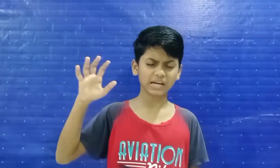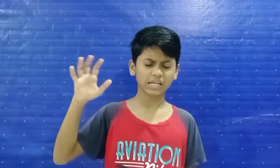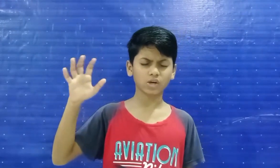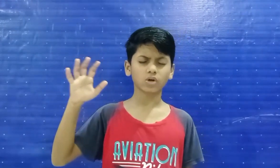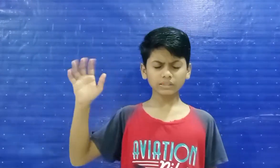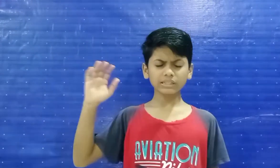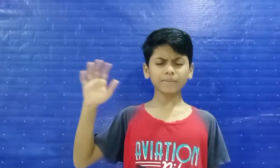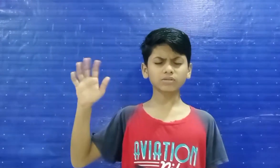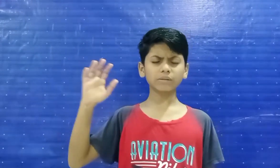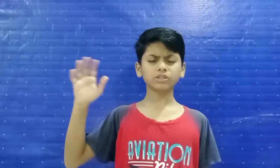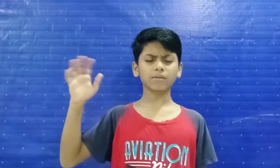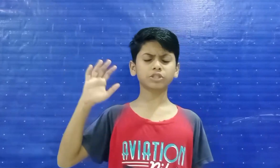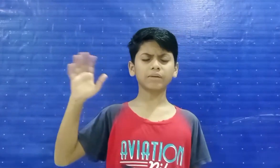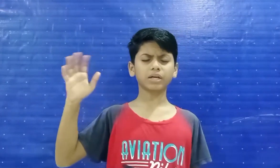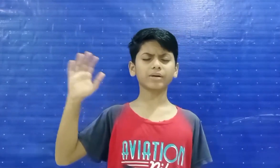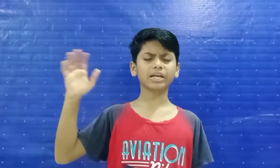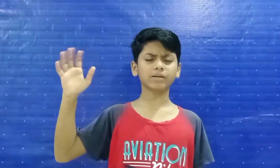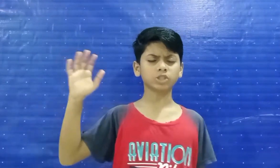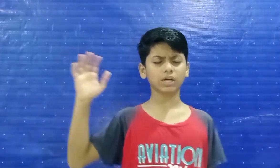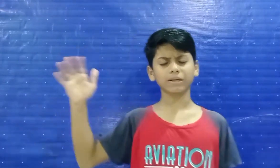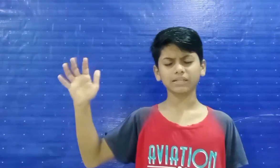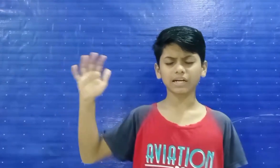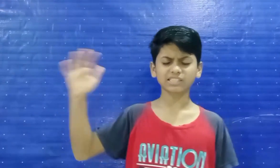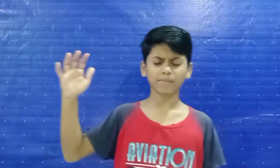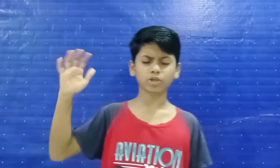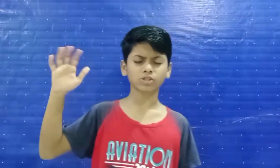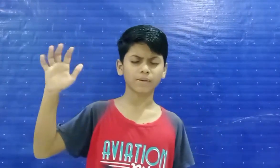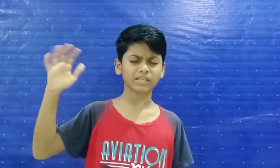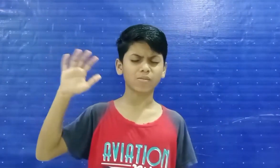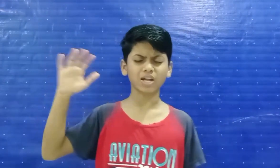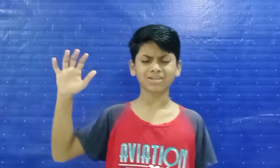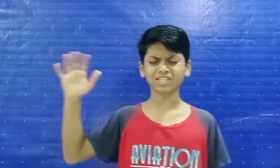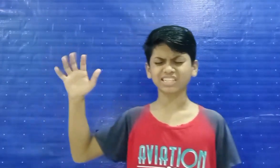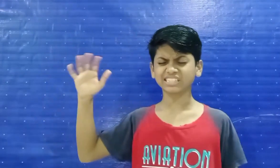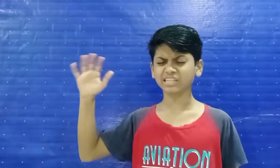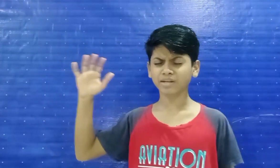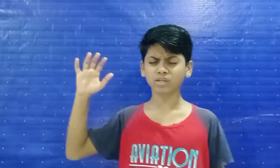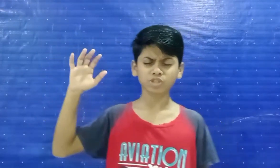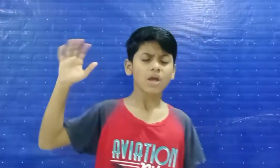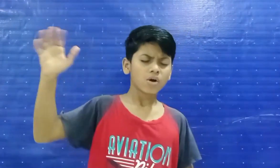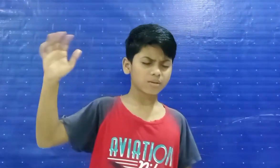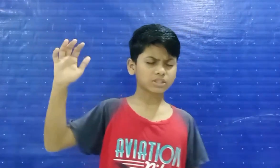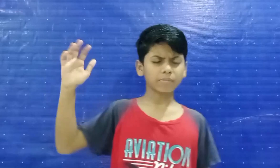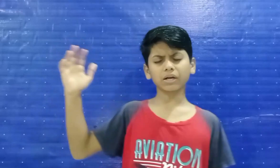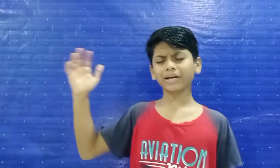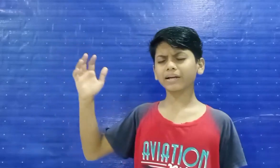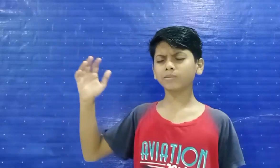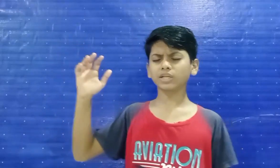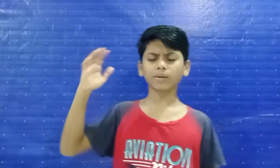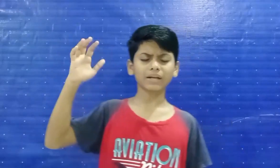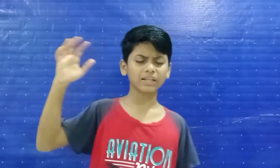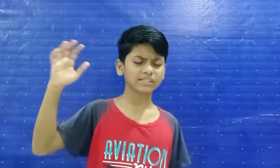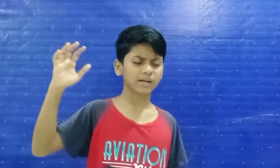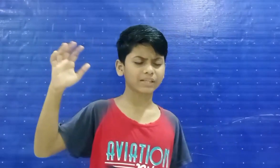andre as kare andro dendre ba kondre bosh kare bosh kare bote ka bagra dige bosh kare bare andre las kare andro skre ba andre bunde bosh kare dige dendre ba kondre bosh bare bosh kare bote ka bagra